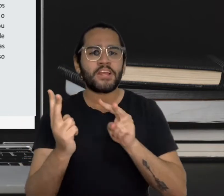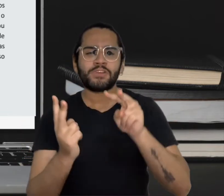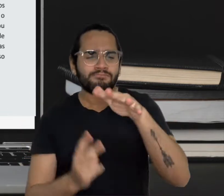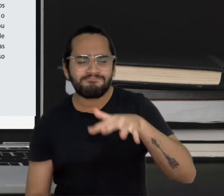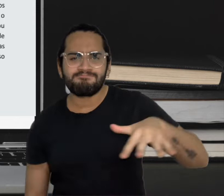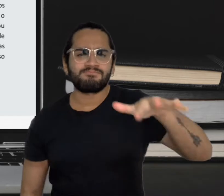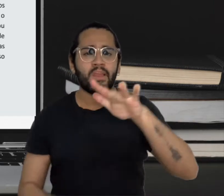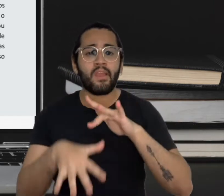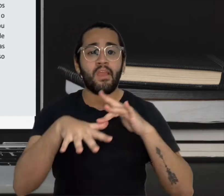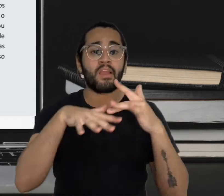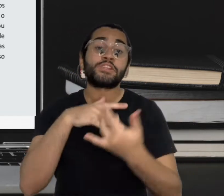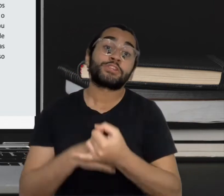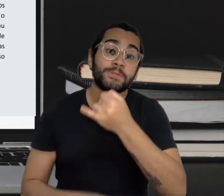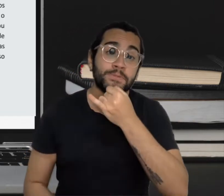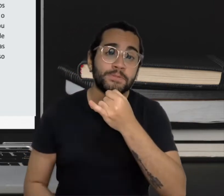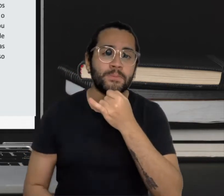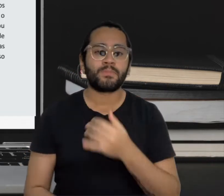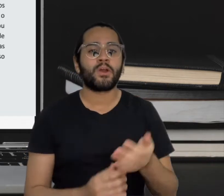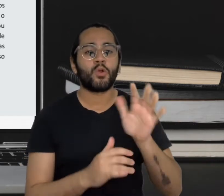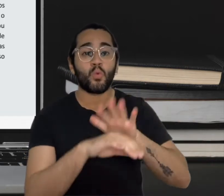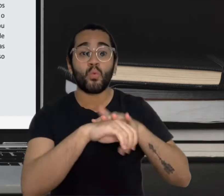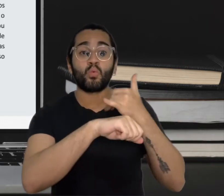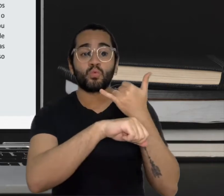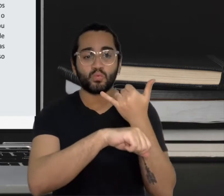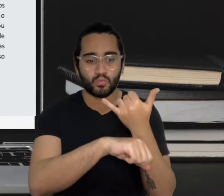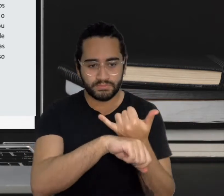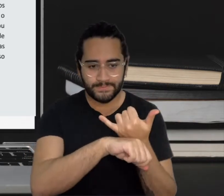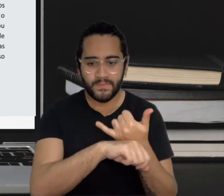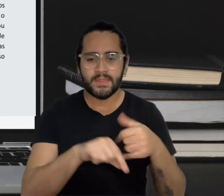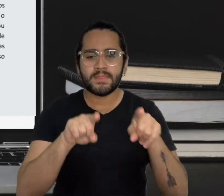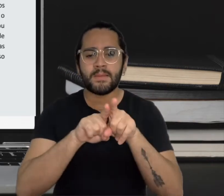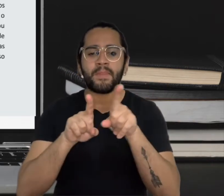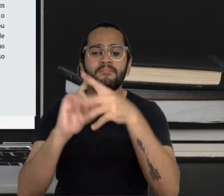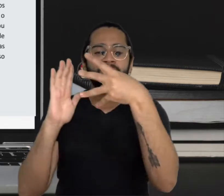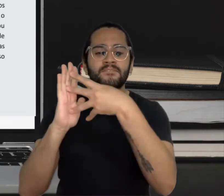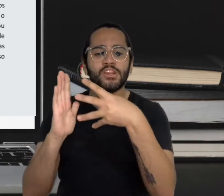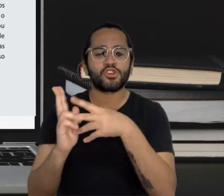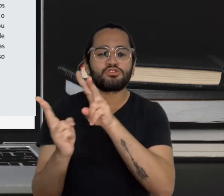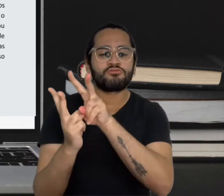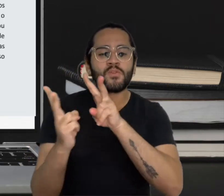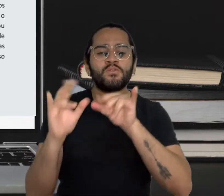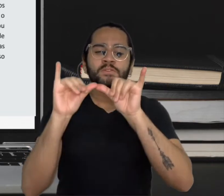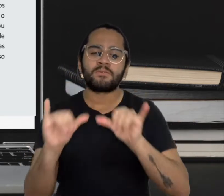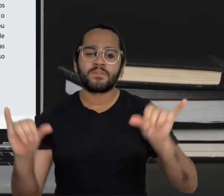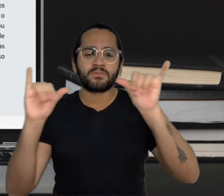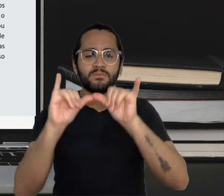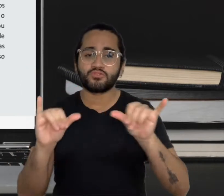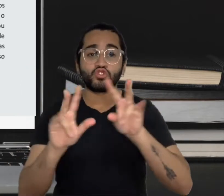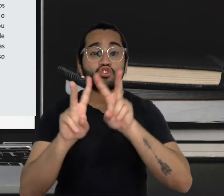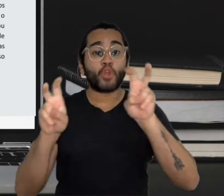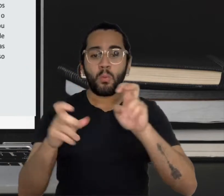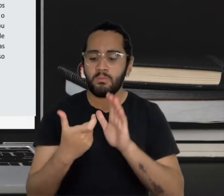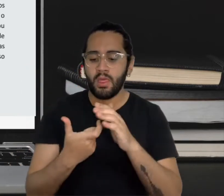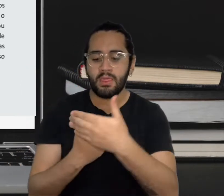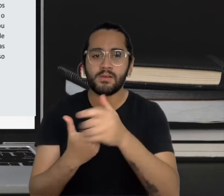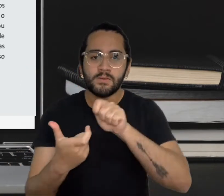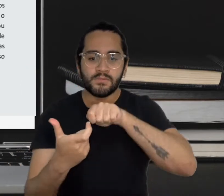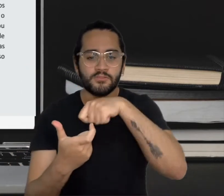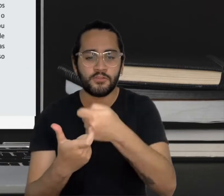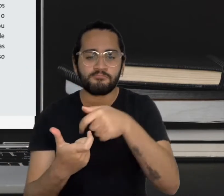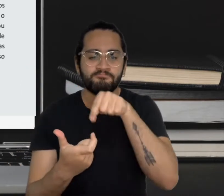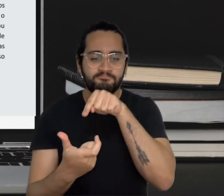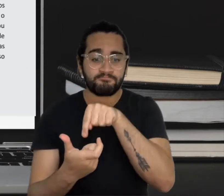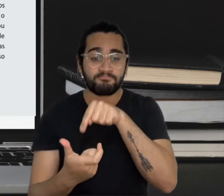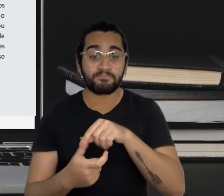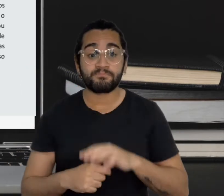que usam redes sociais como, por exemplo, o YouTube ou plataformas virtuais para divulgação de sinais